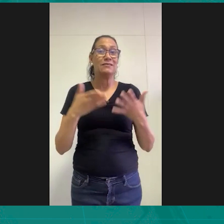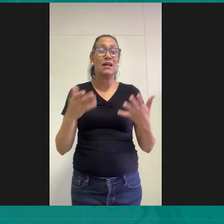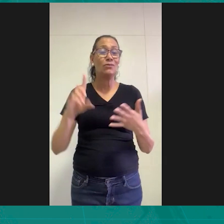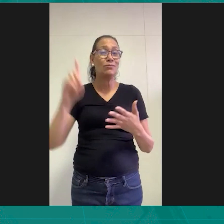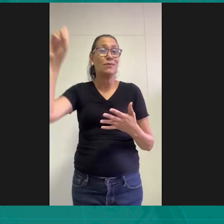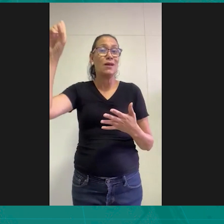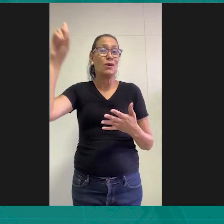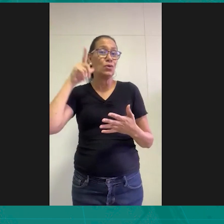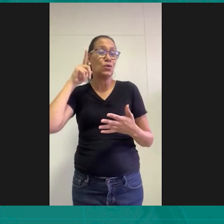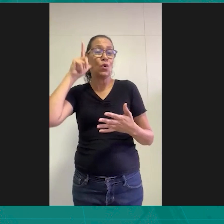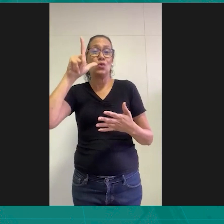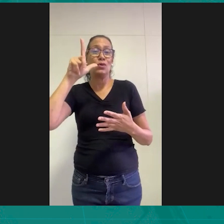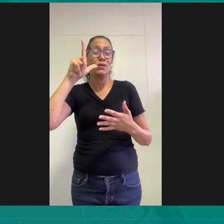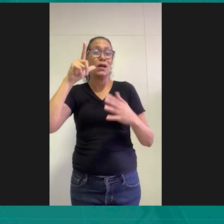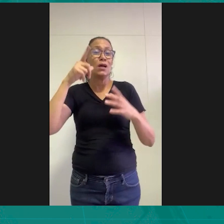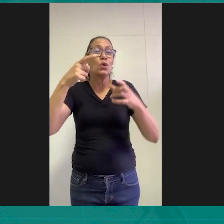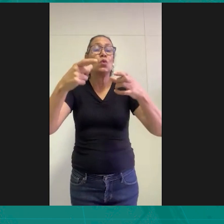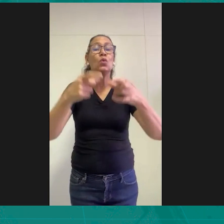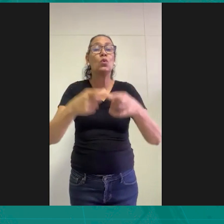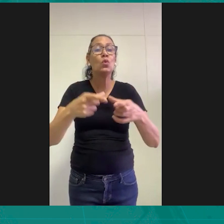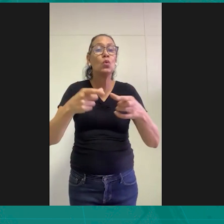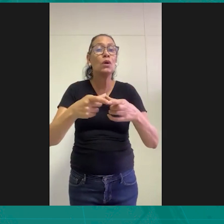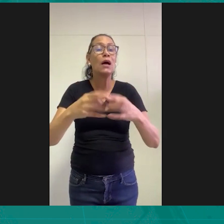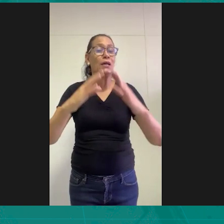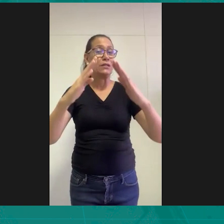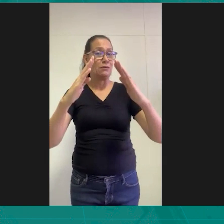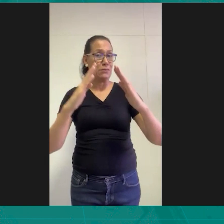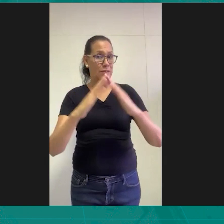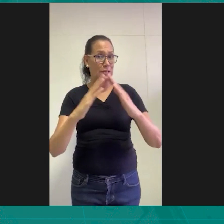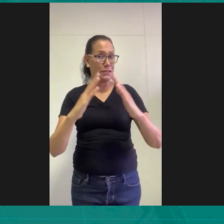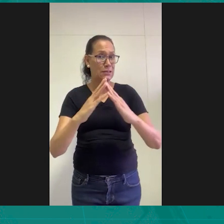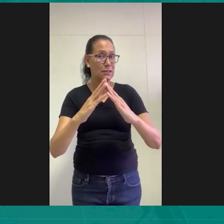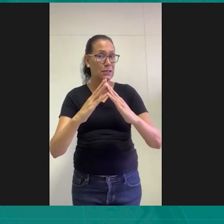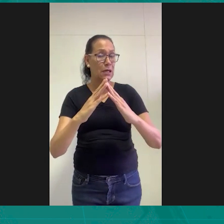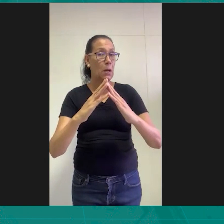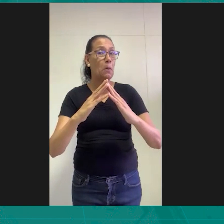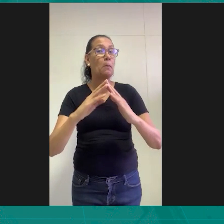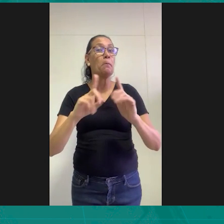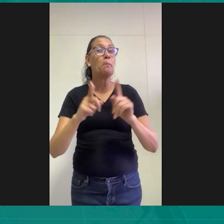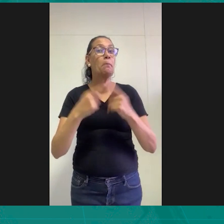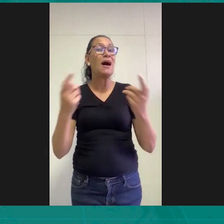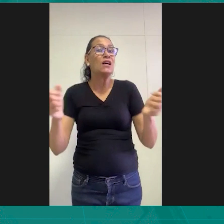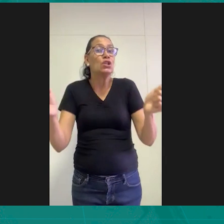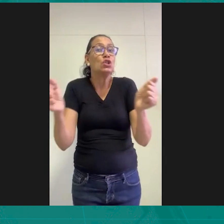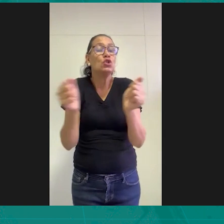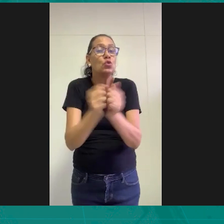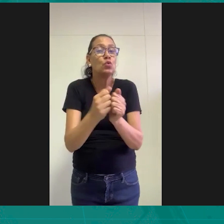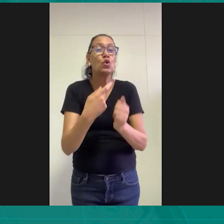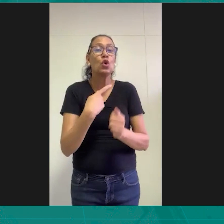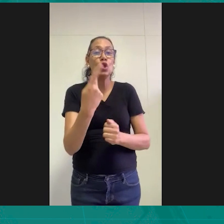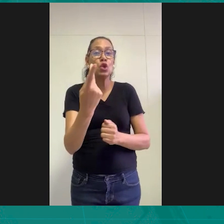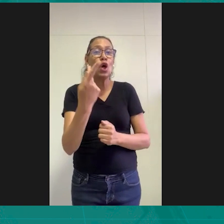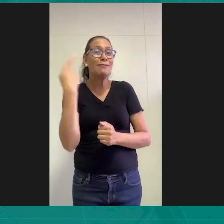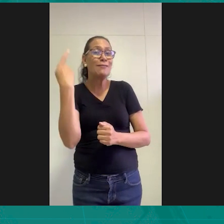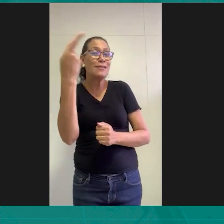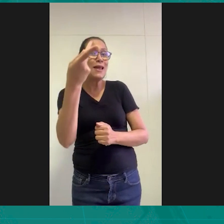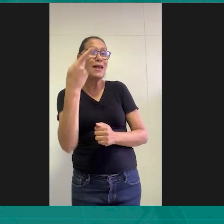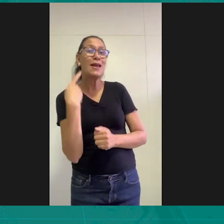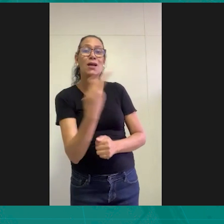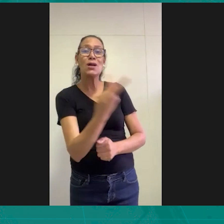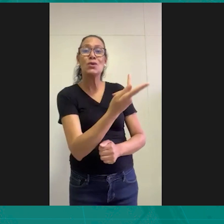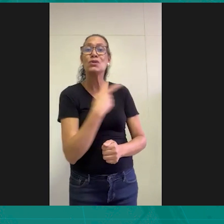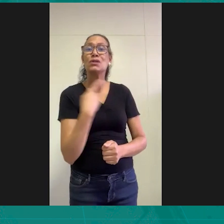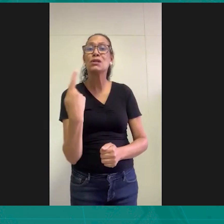é só para Deus habitar, é Deus com os homens. Deus e nós, irmão, nós vamos esse lugar é lugar de